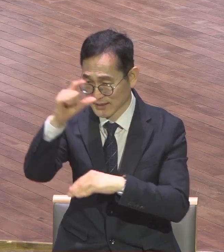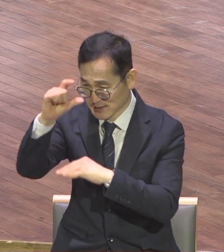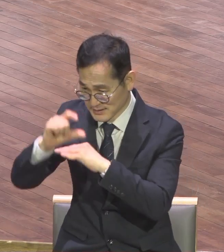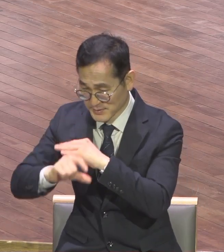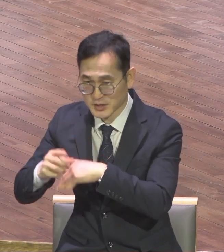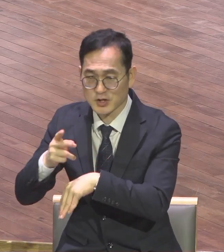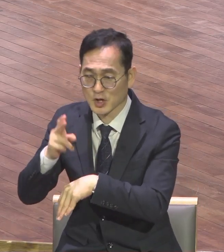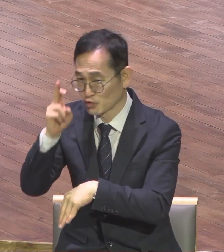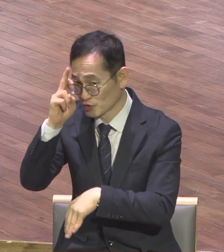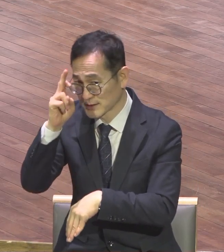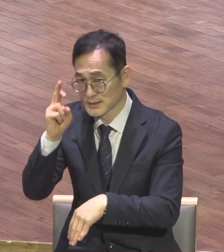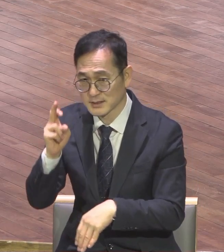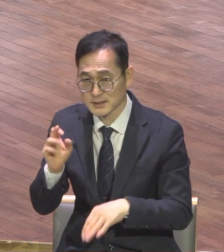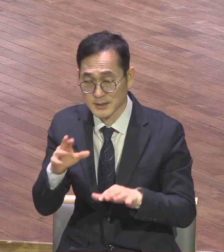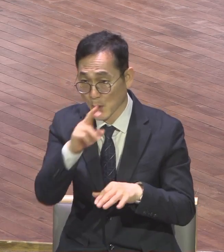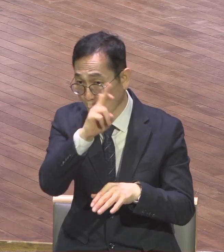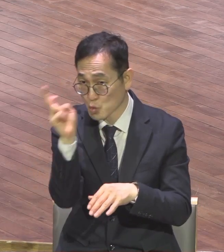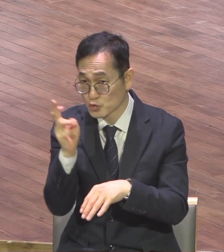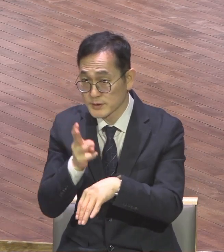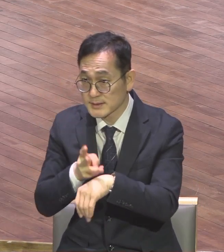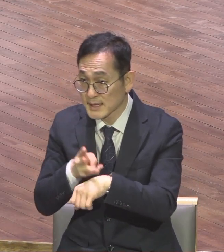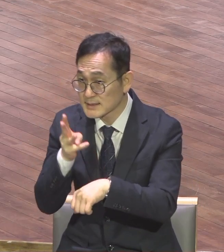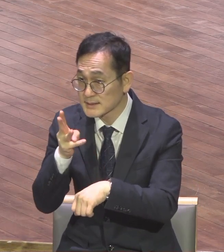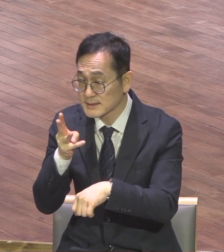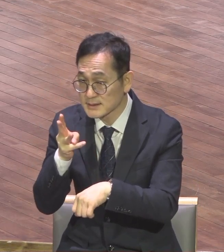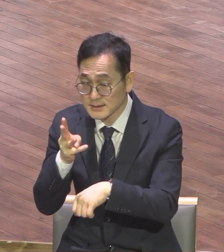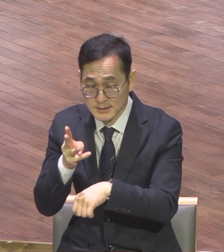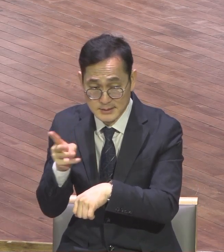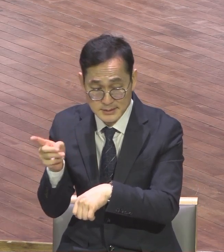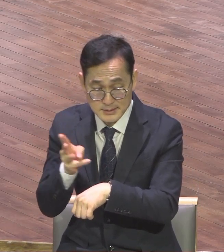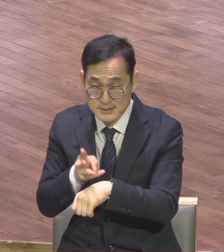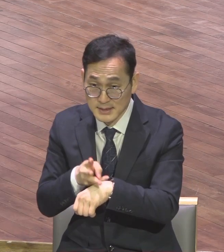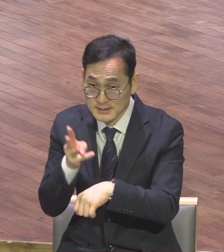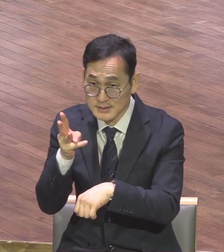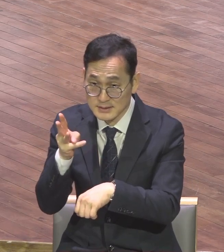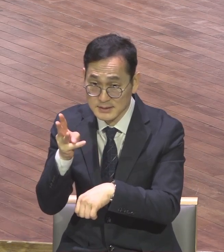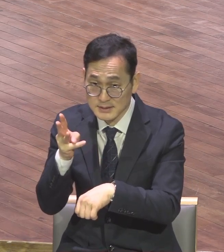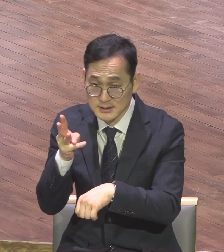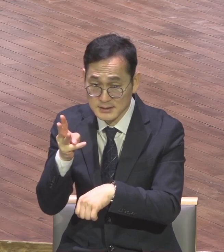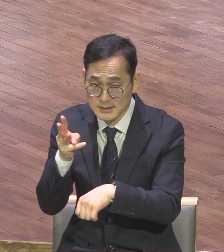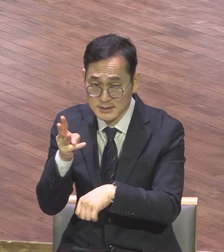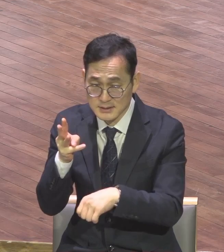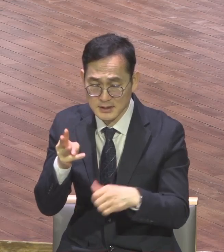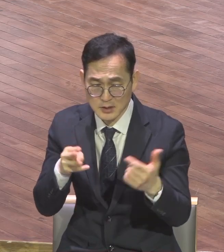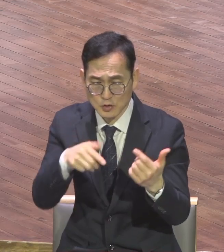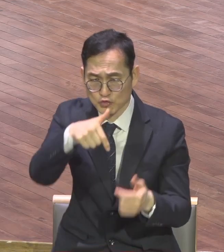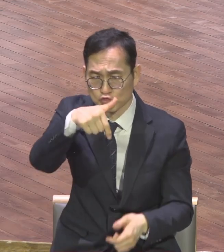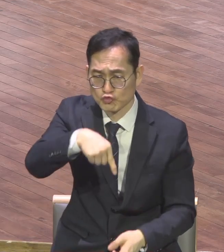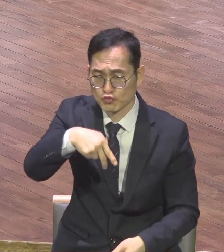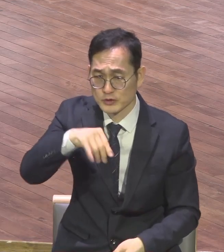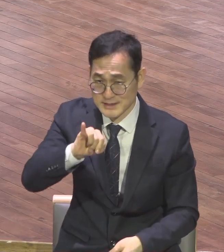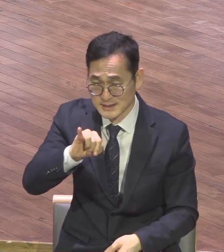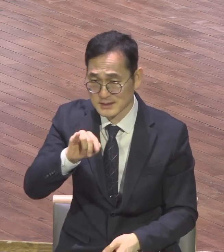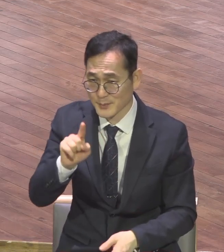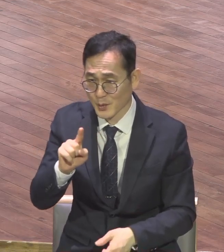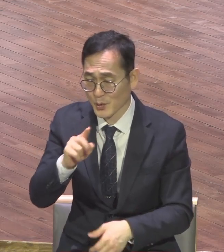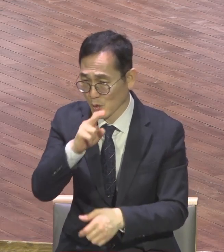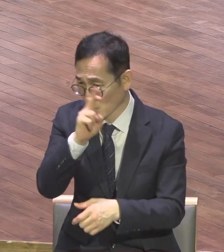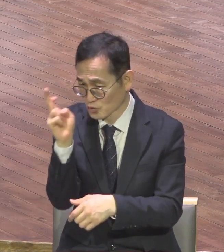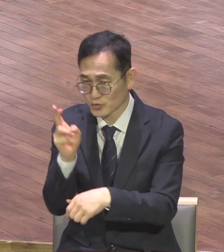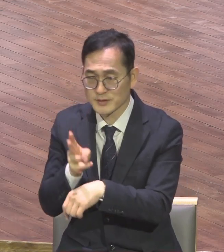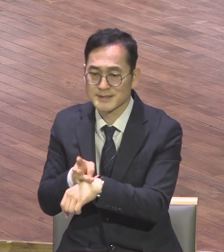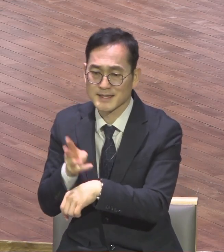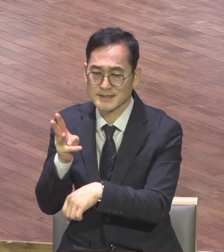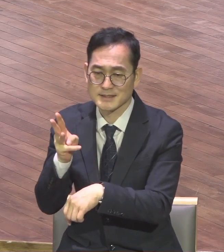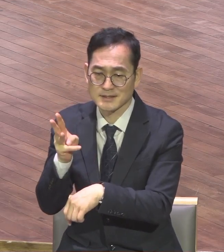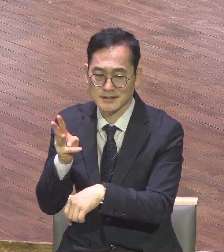지금 오후 3시다. 오후 3시, 그 제9시, 12시 다 돼가잖아요.